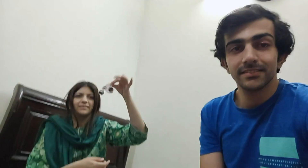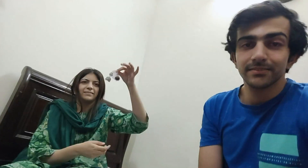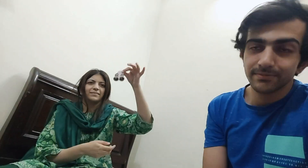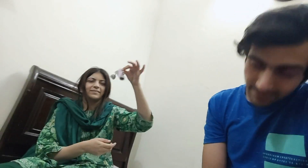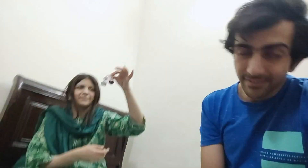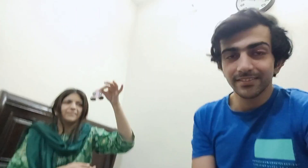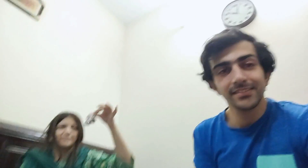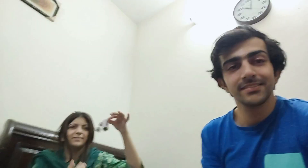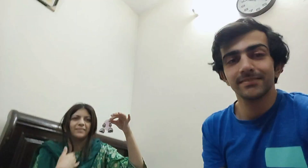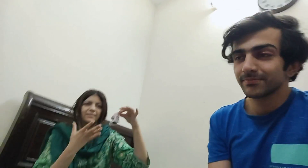ये मैं लेके आई थी